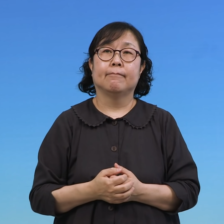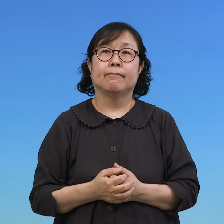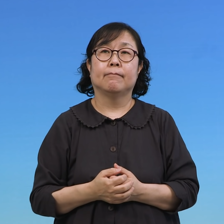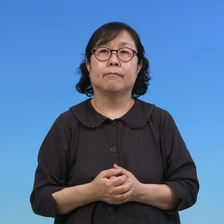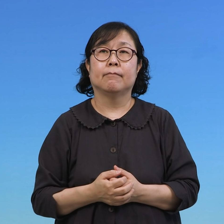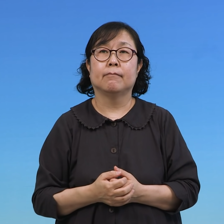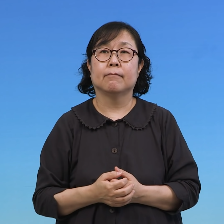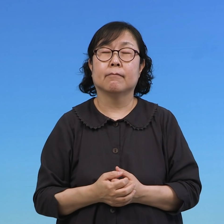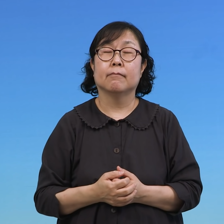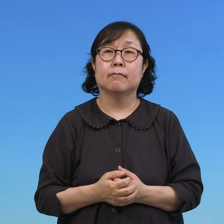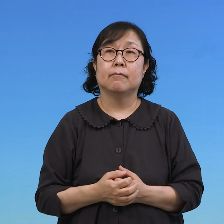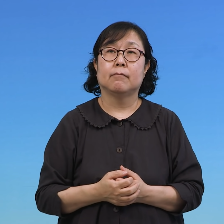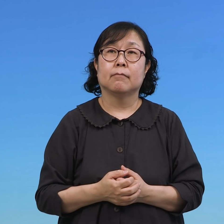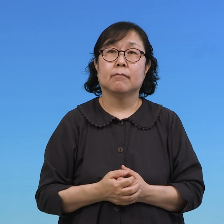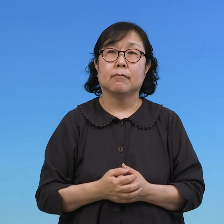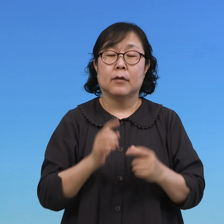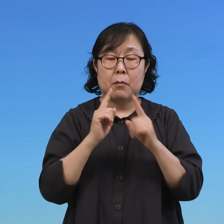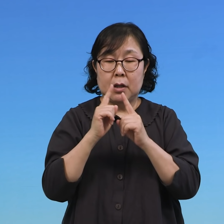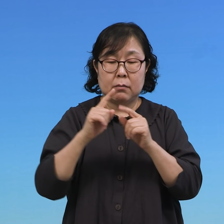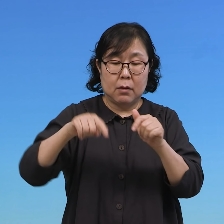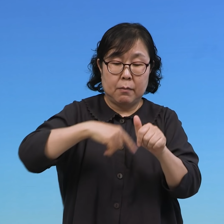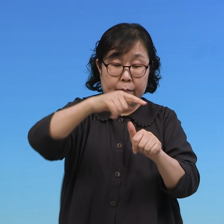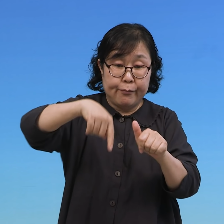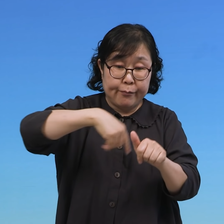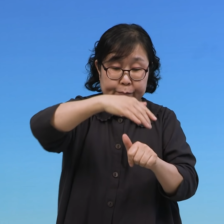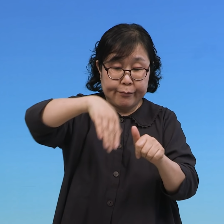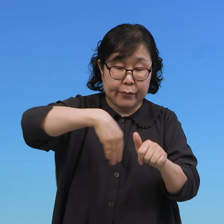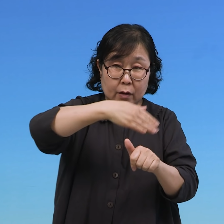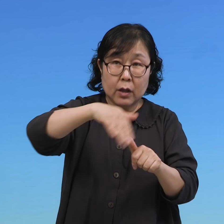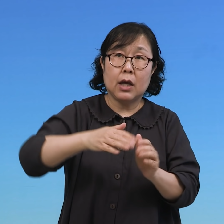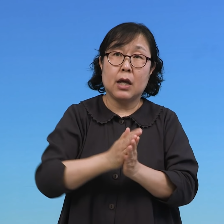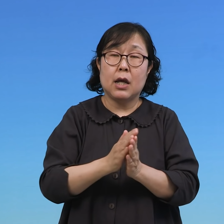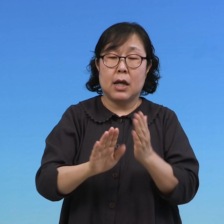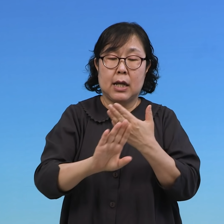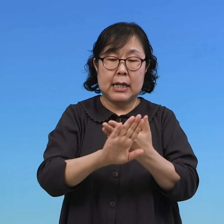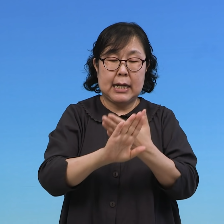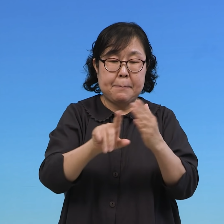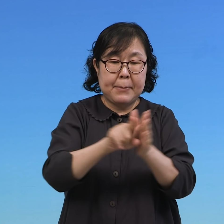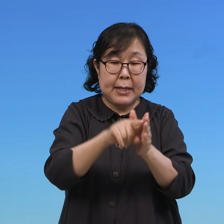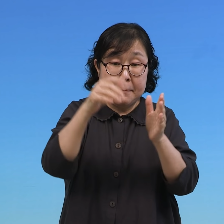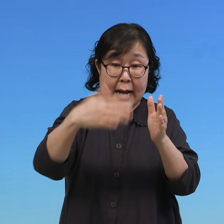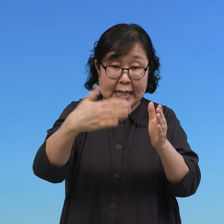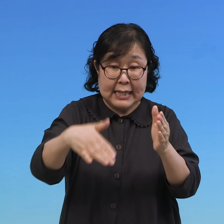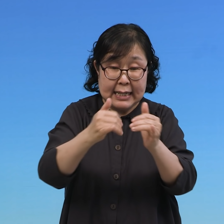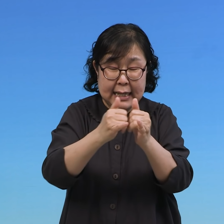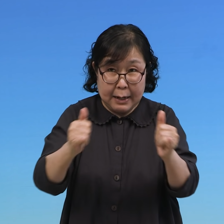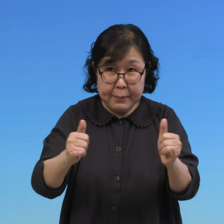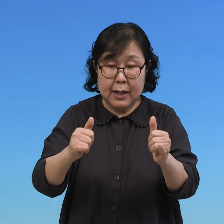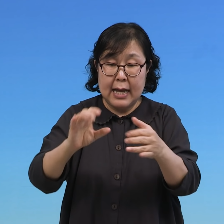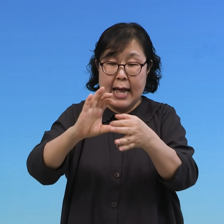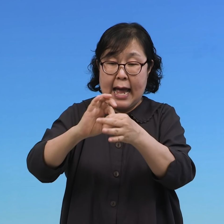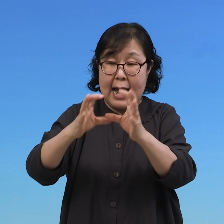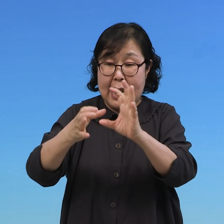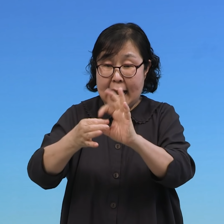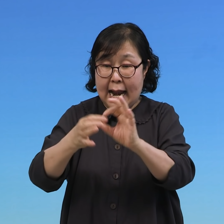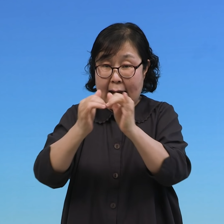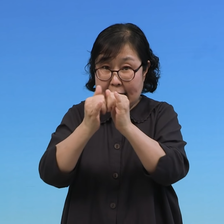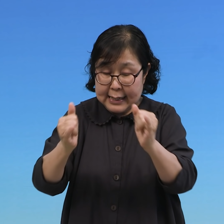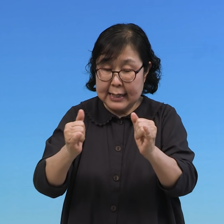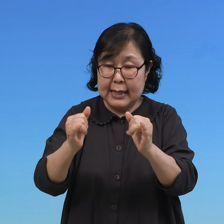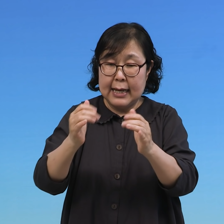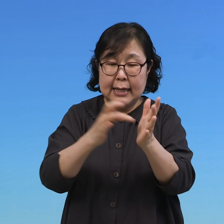이 말씀의 배경이 이방인, 헬라인들이 주님을 찾아왔을 때